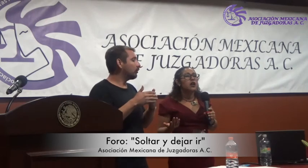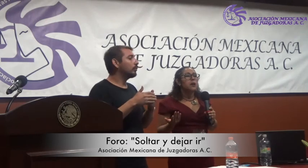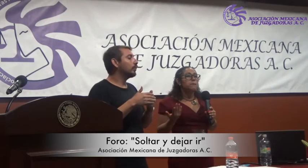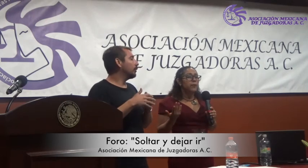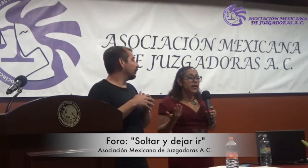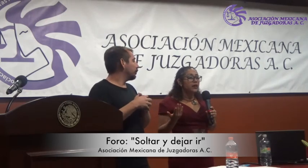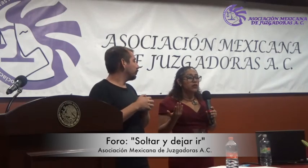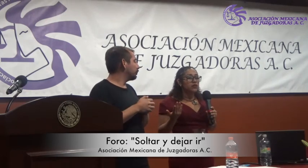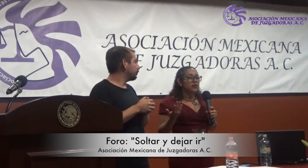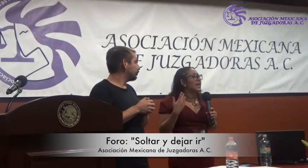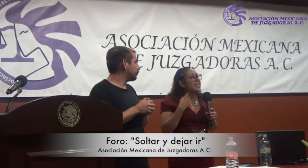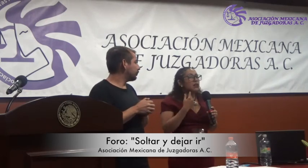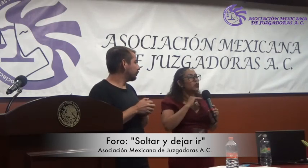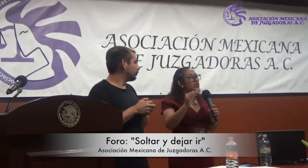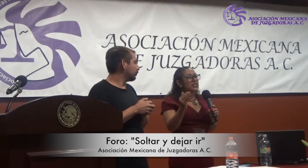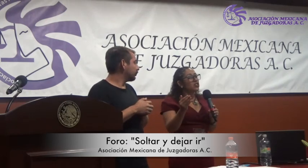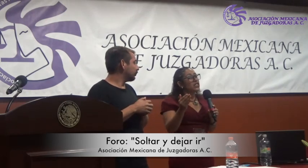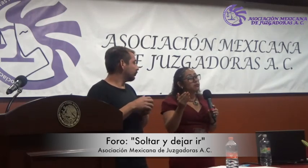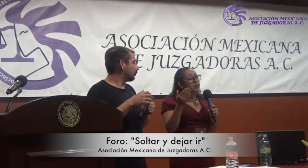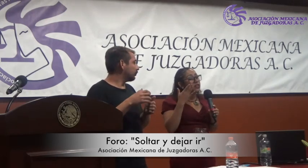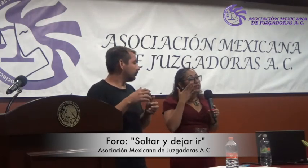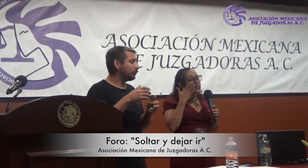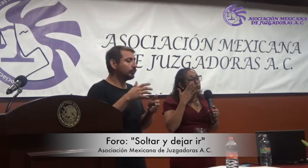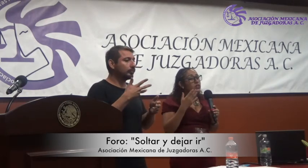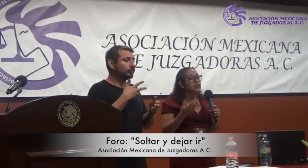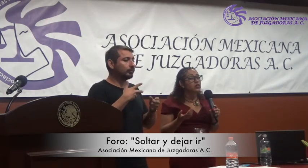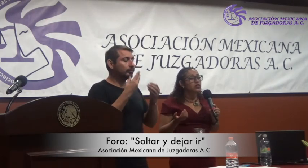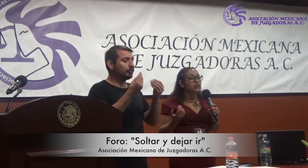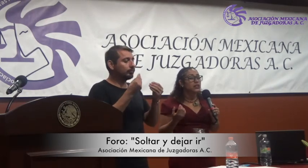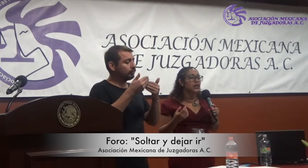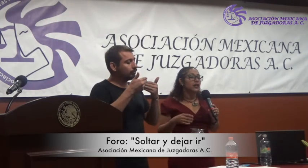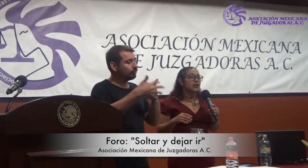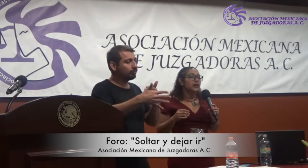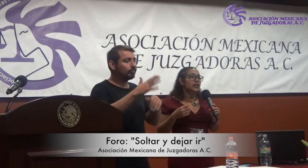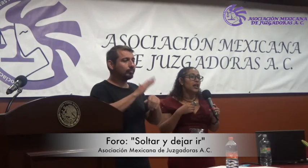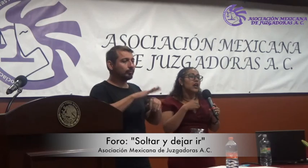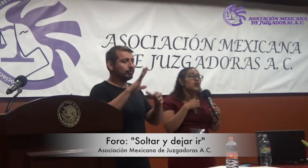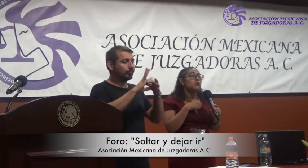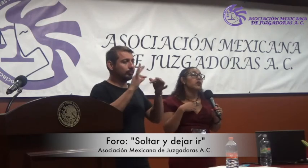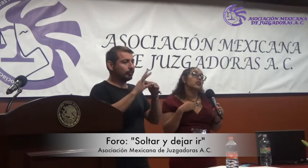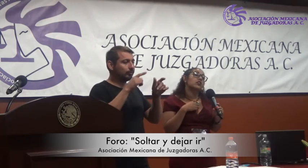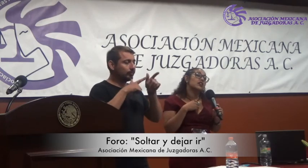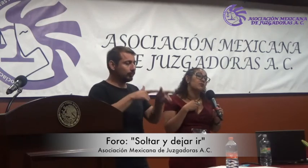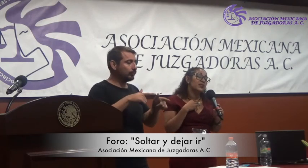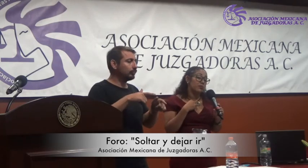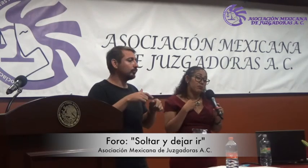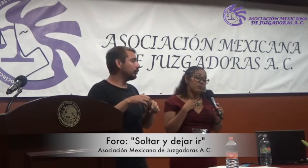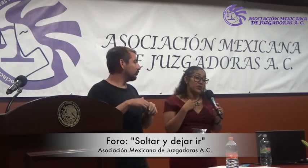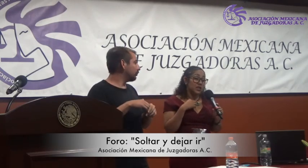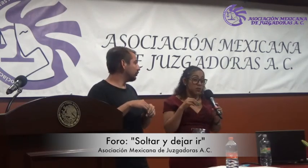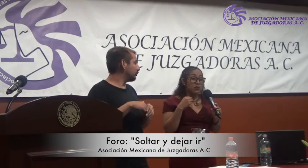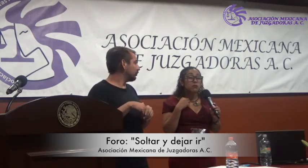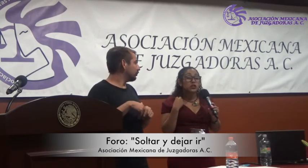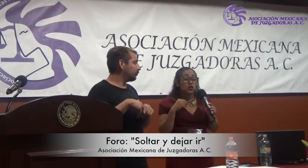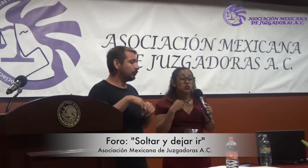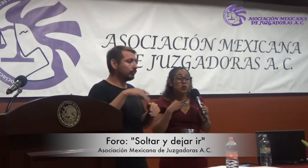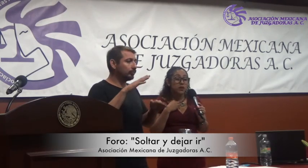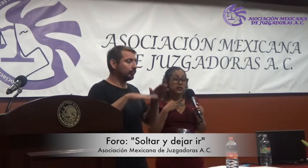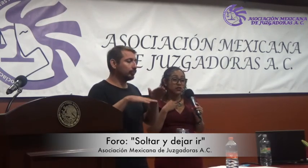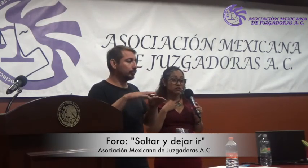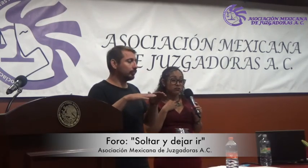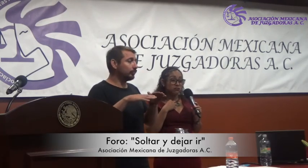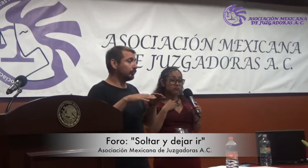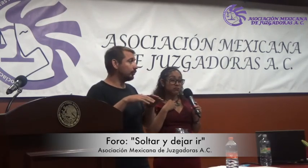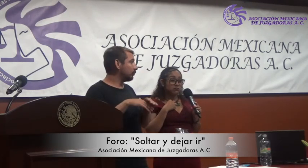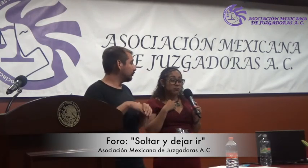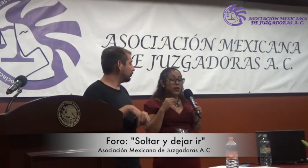aproximación, pero que quedan muchas cosas pendientes y muchas cosas que un poquito de repente removimos en un